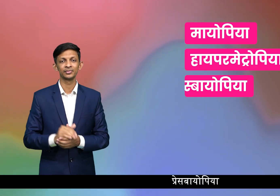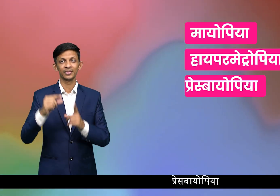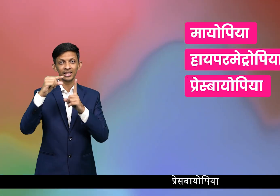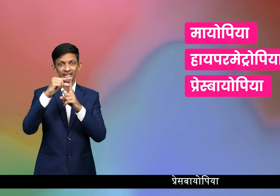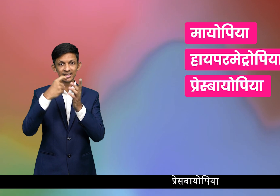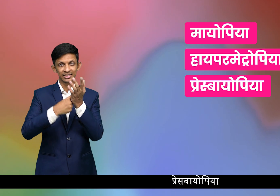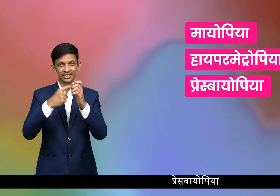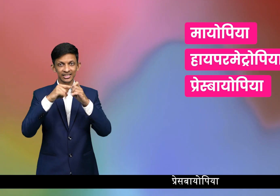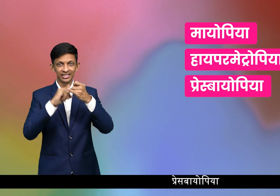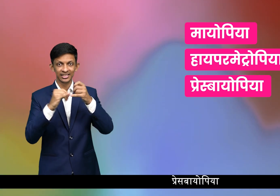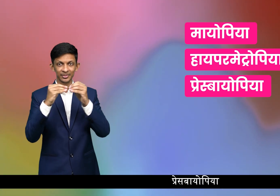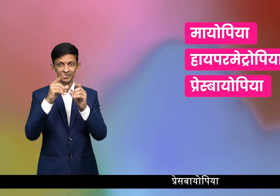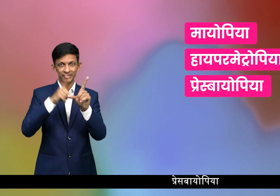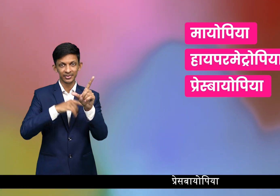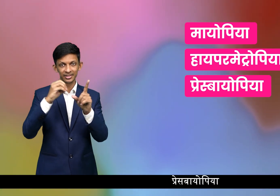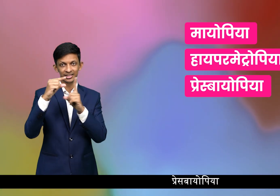प्रेसबायोपिया.